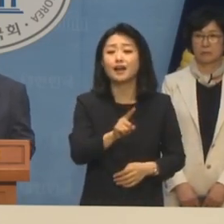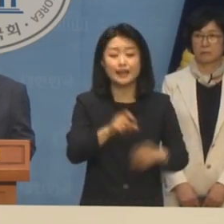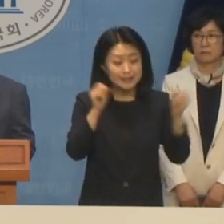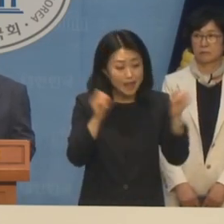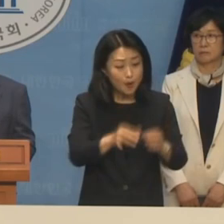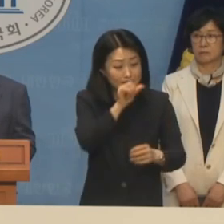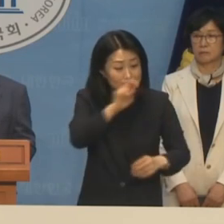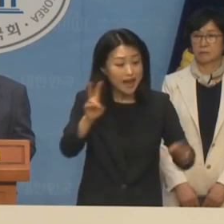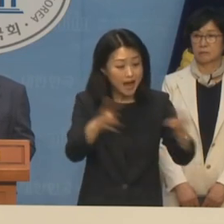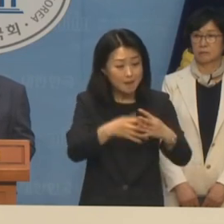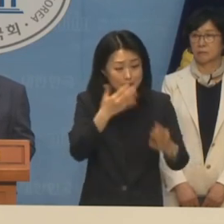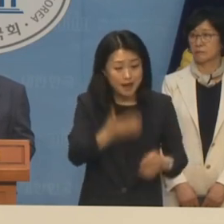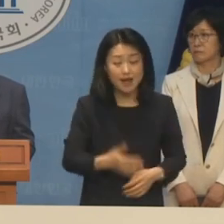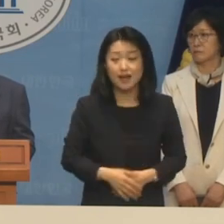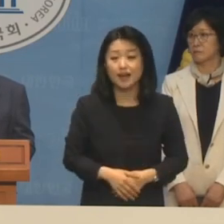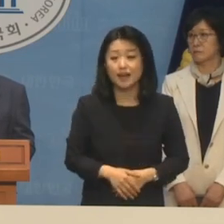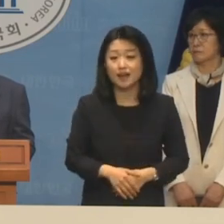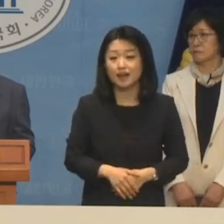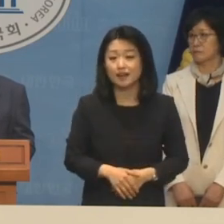대화를 해야 합의를 하죠.